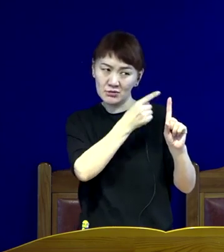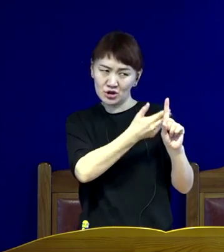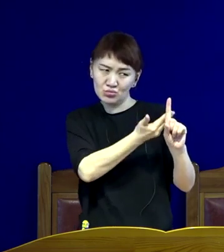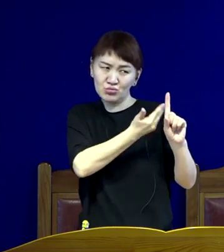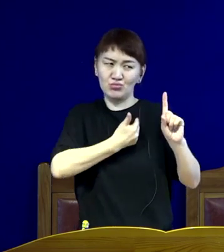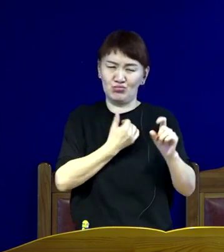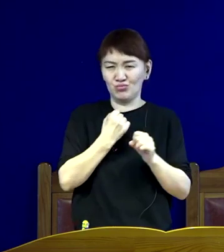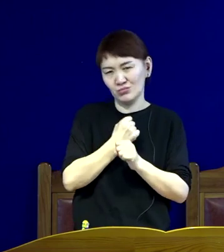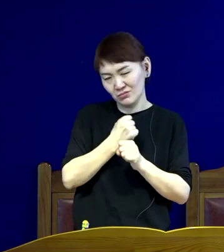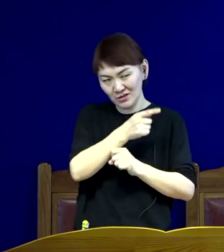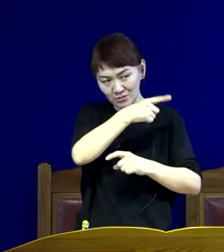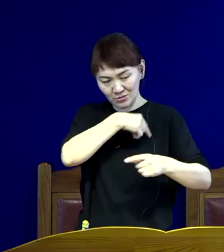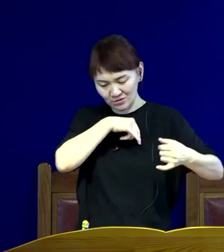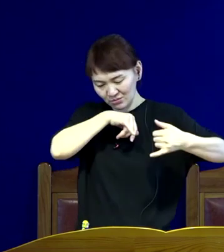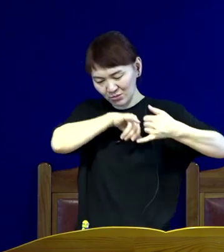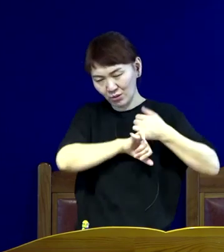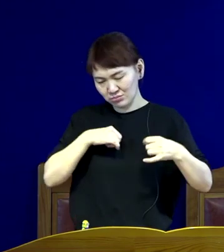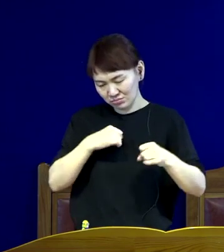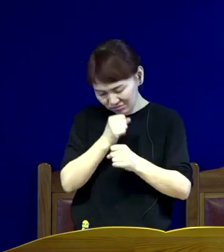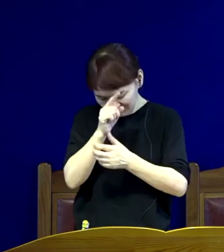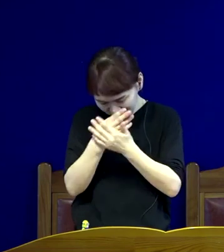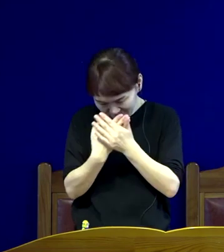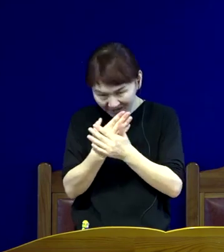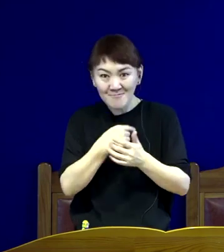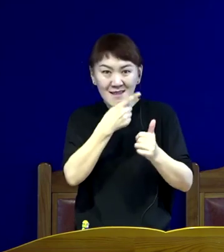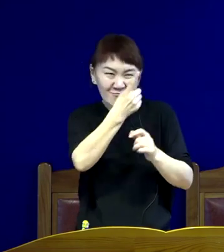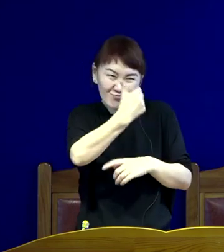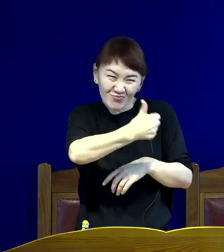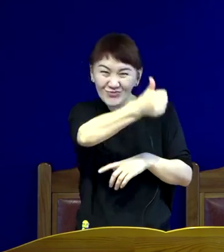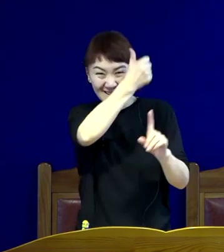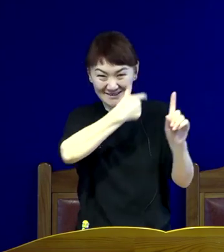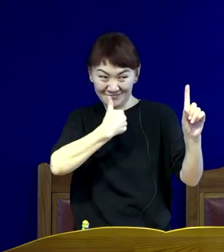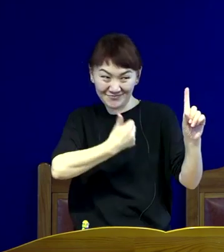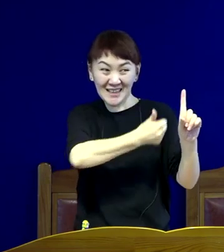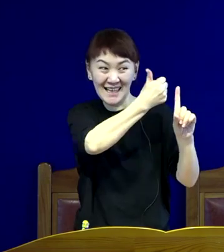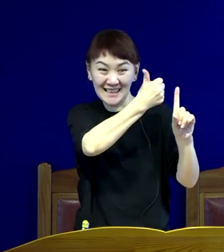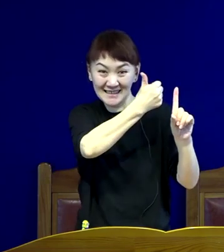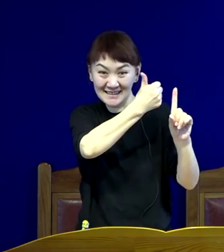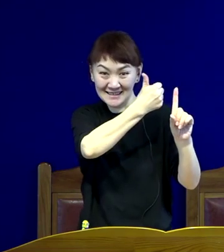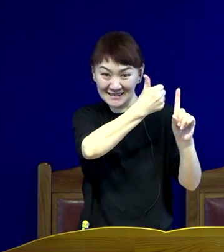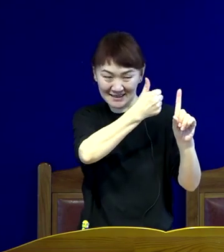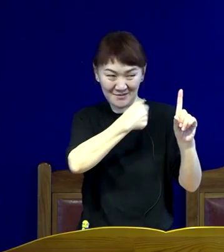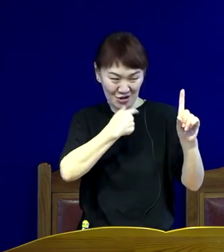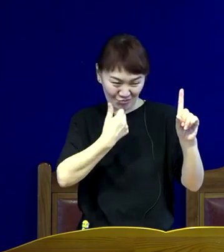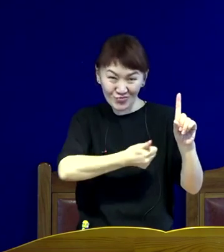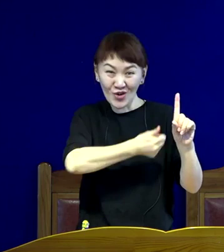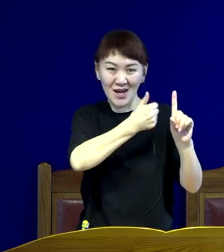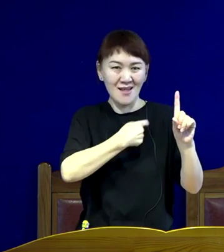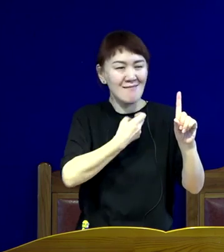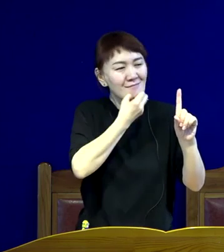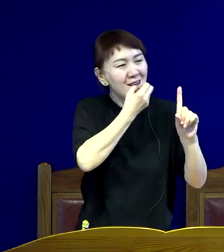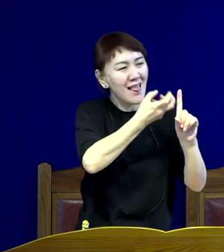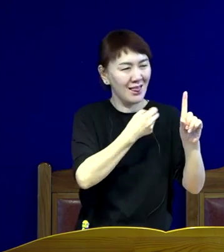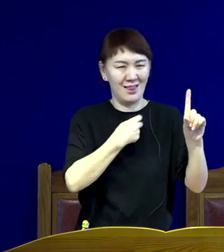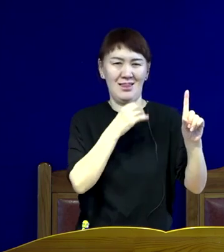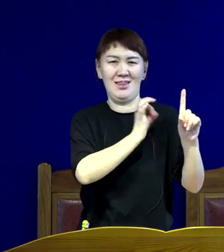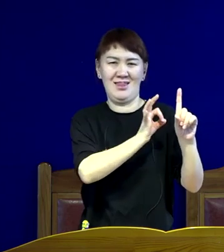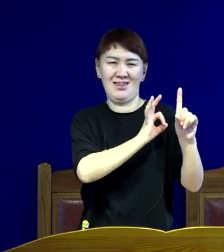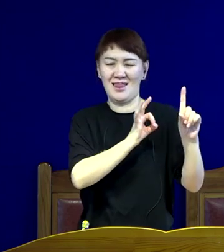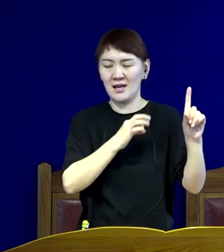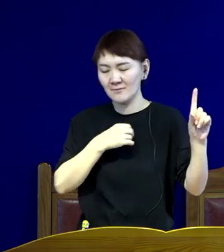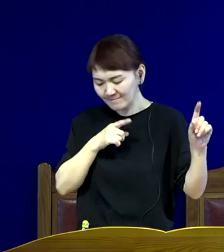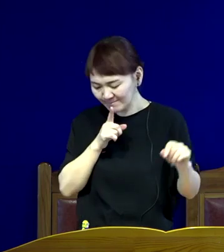Бурхан тэр ахыг надад нөхөр болгоо өгчгөөсөө. Ингээд тус тусдаа зүгээр л залбираа байжсэн чинь санаандгүй би